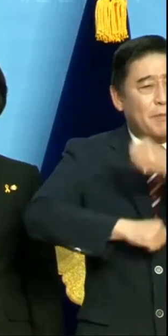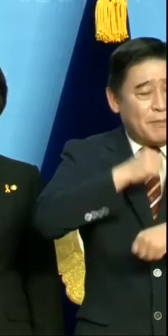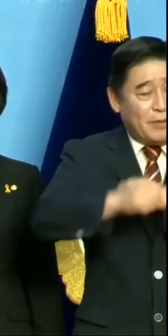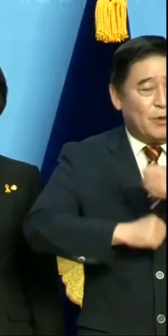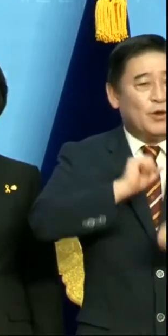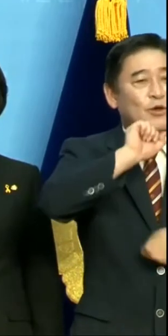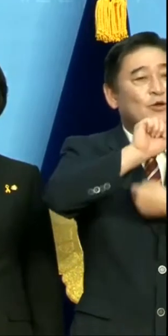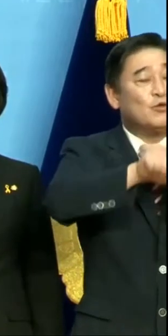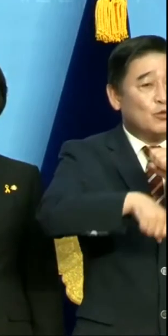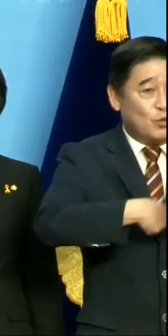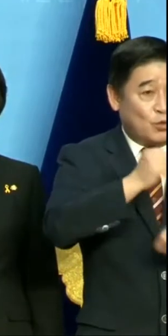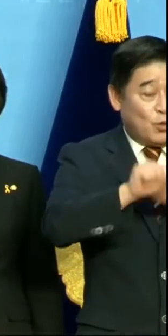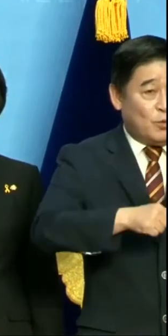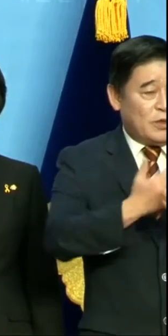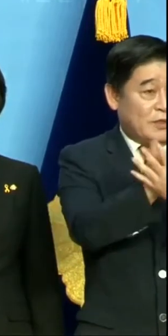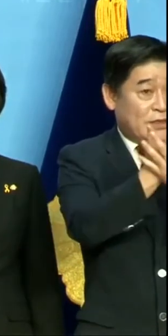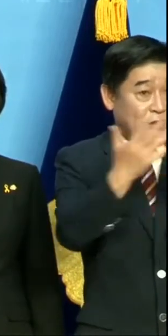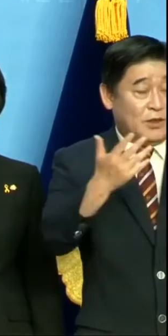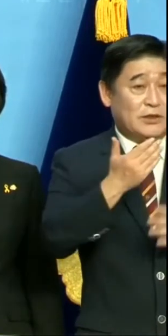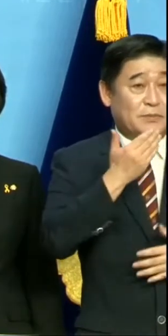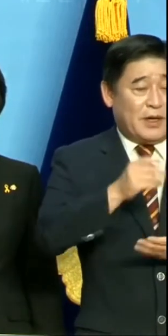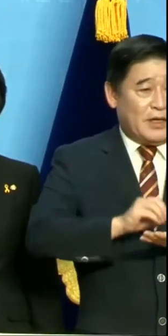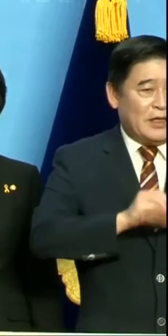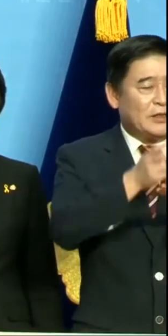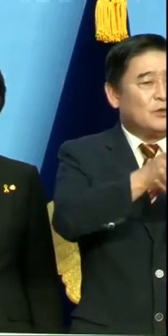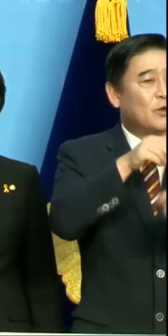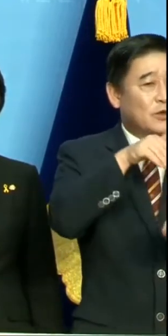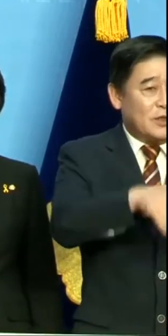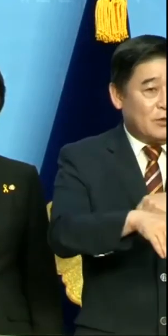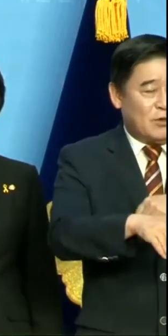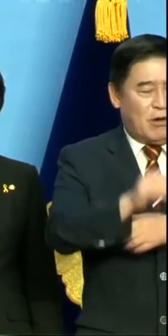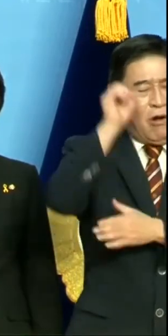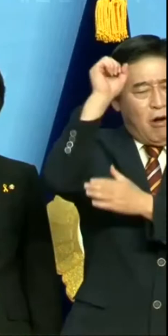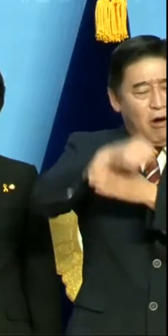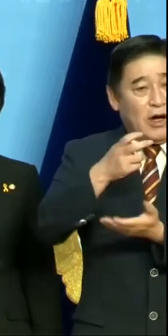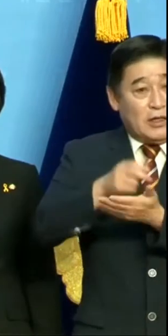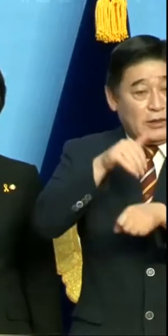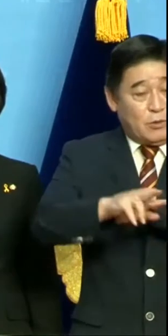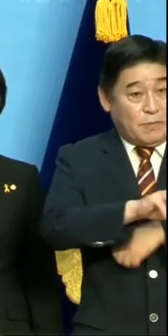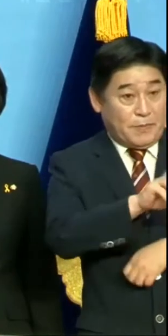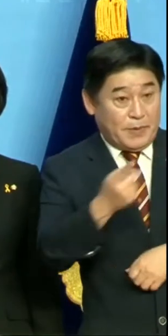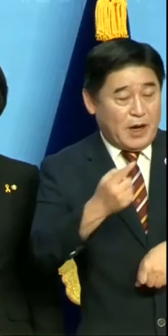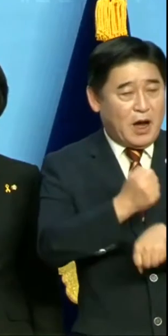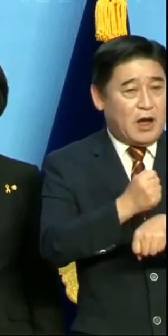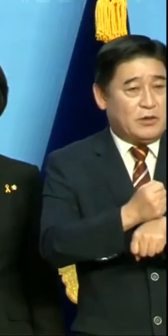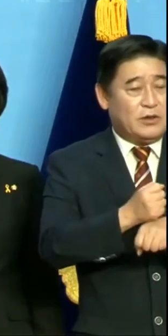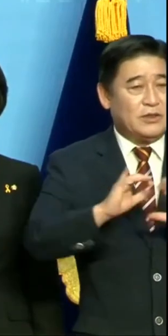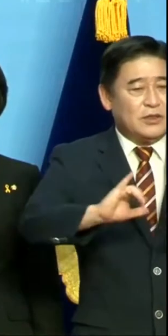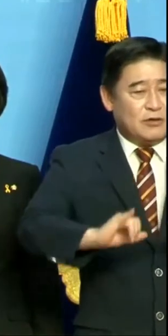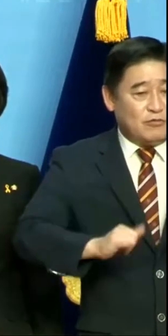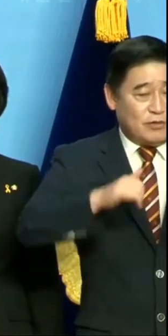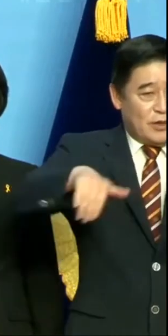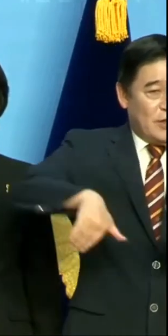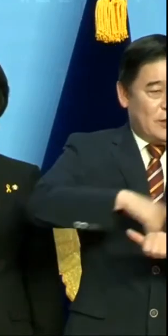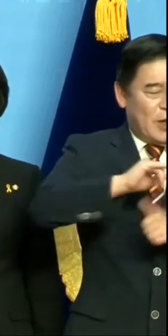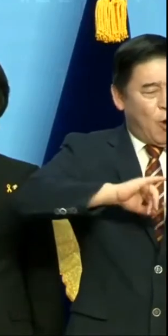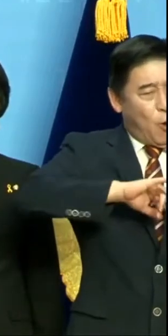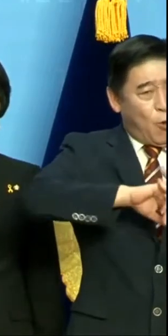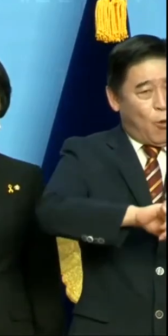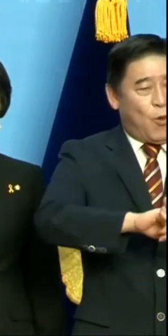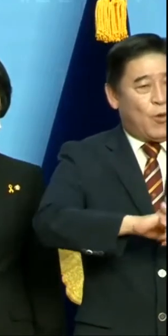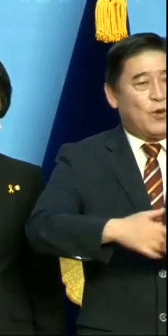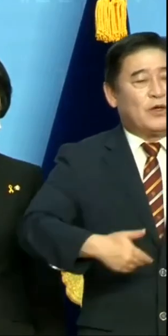야생동물을 전시할 수 있었던 등록제를 허가제로 강화하는 것은 지금 현재 국제적 상황에 꼭 필요한